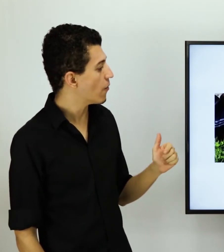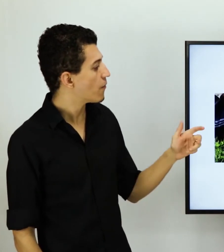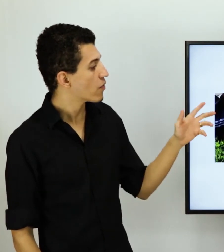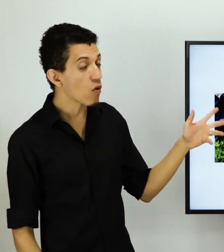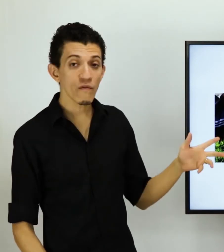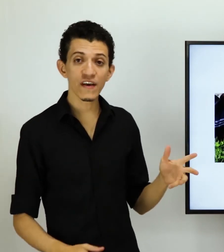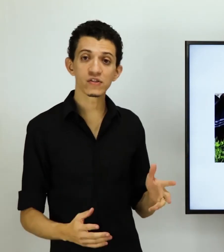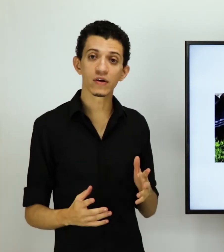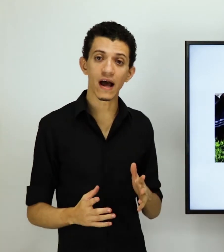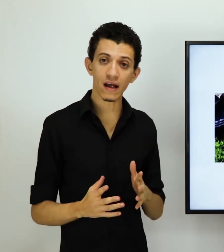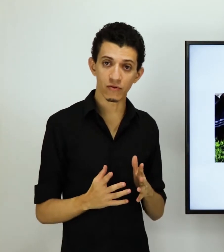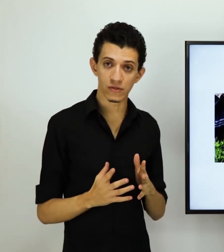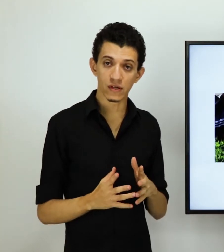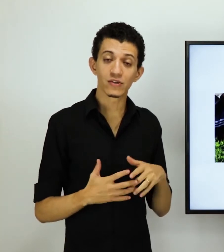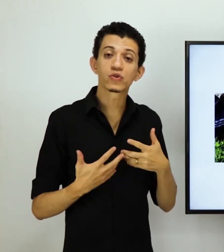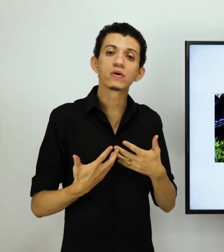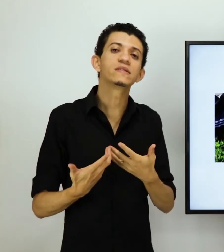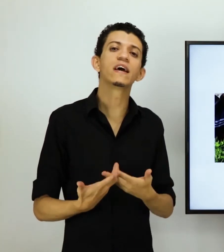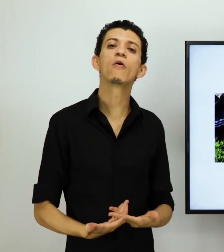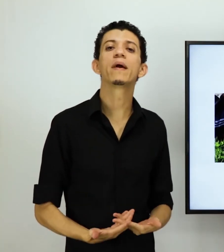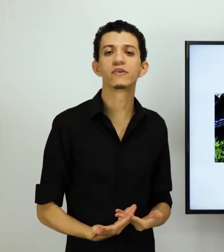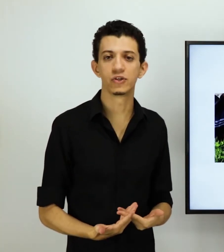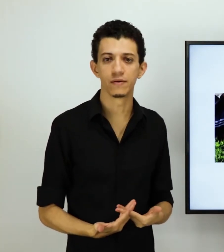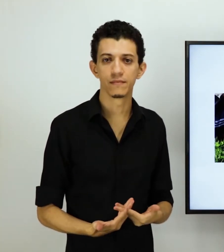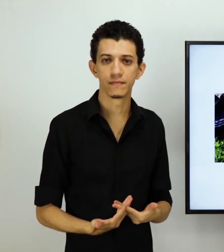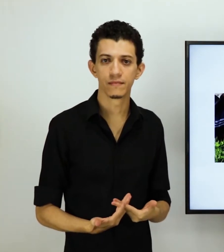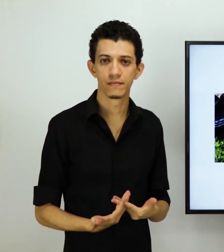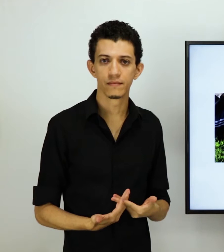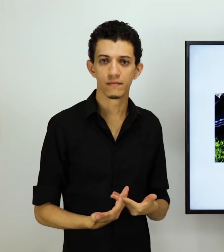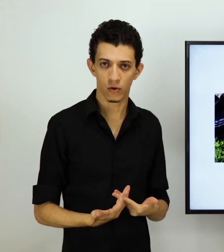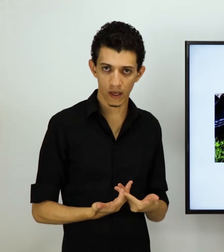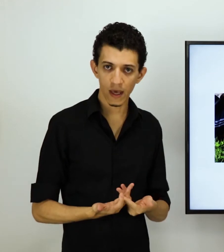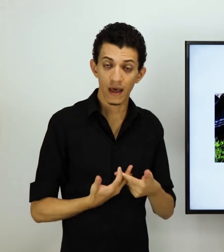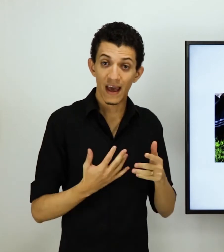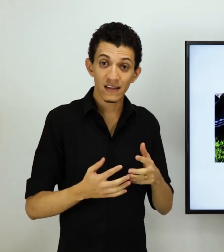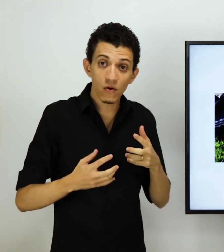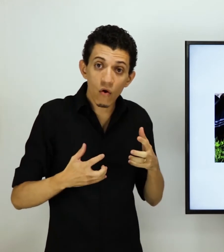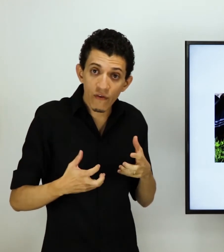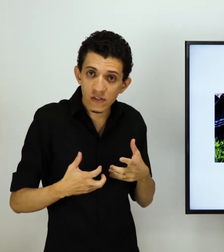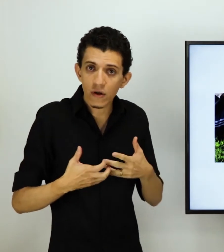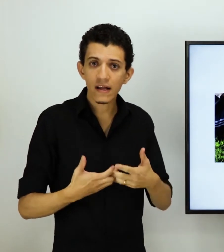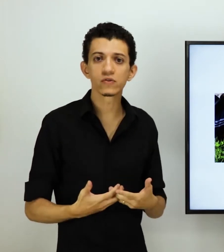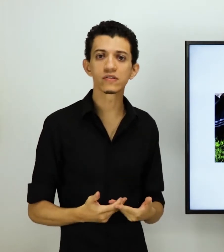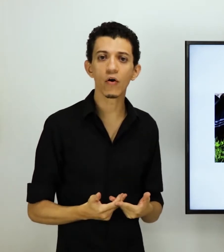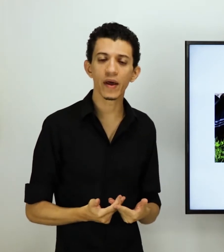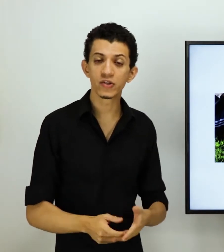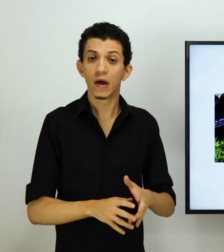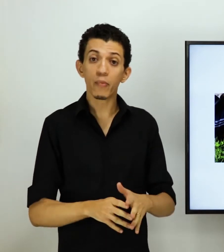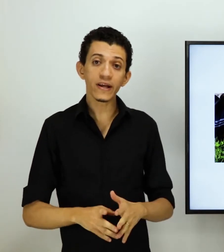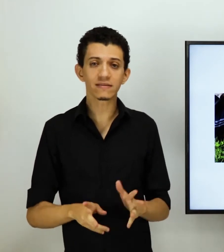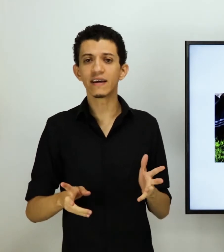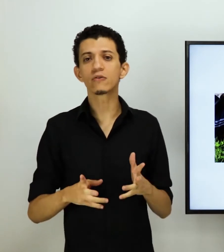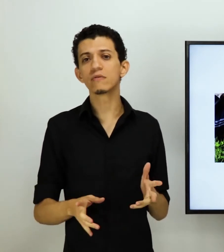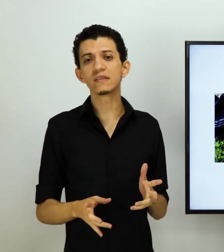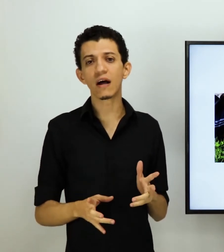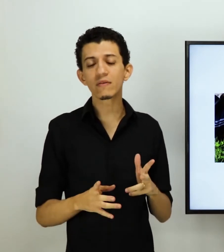são convencionados socialmente. Okay? Eles são convencionados socialmente. Por isso que nem todo sinal tem